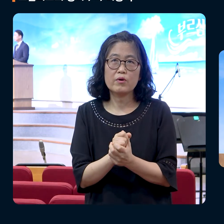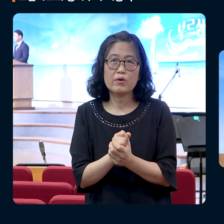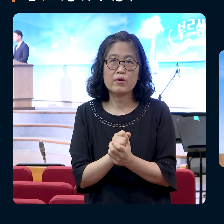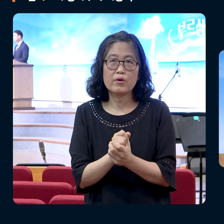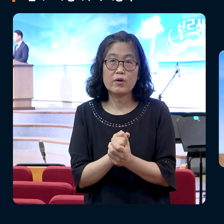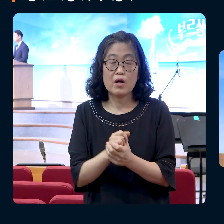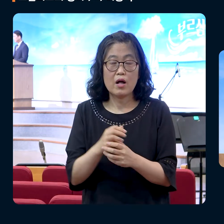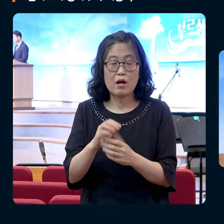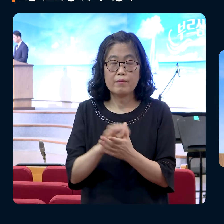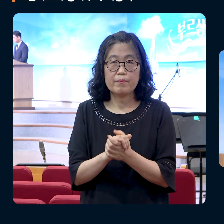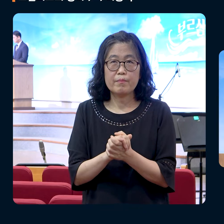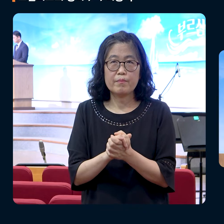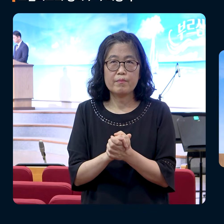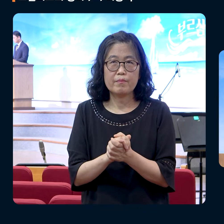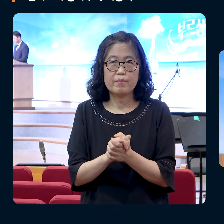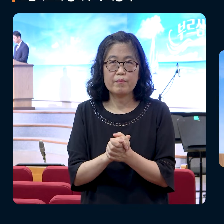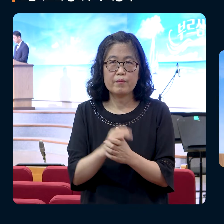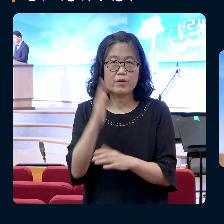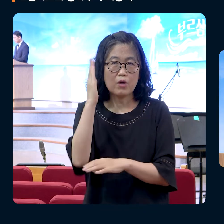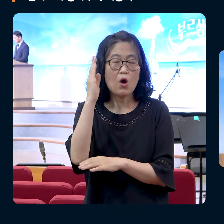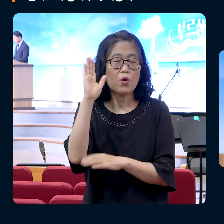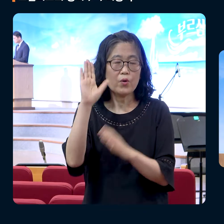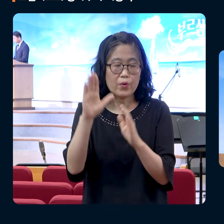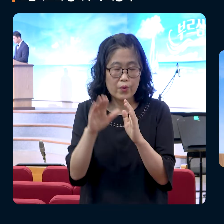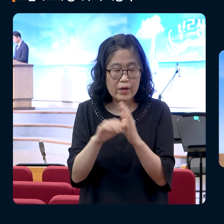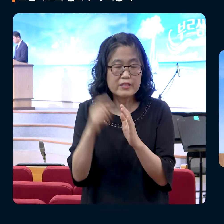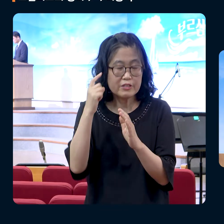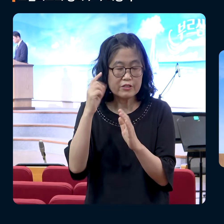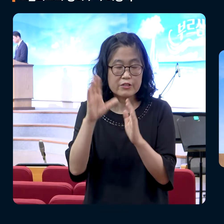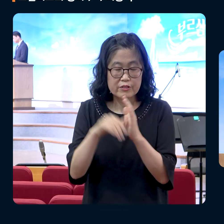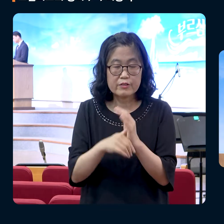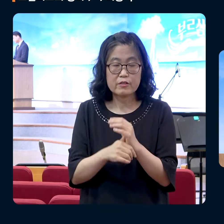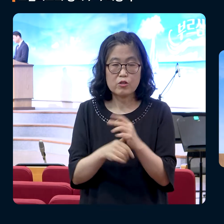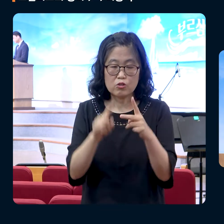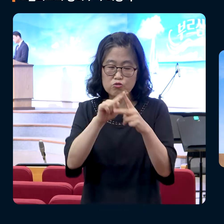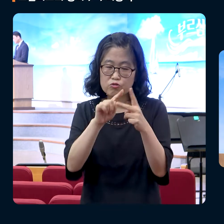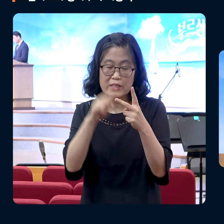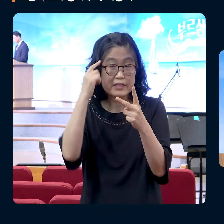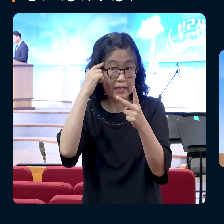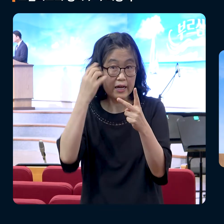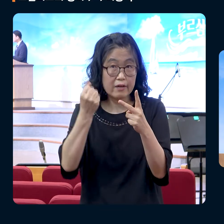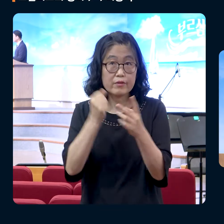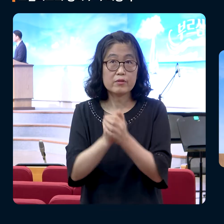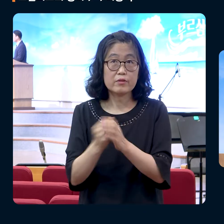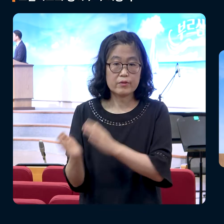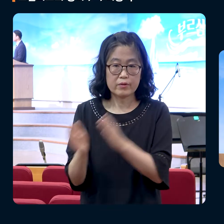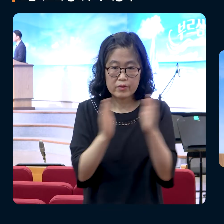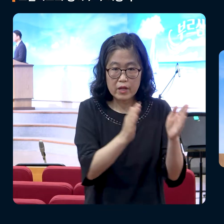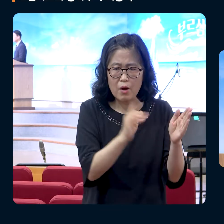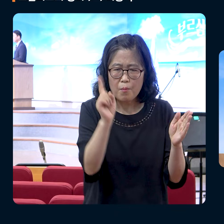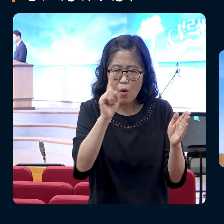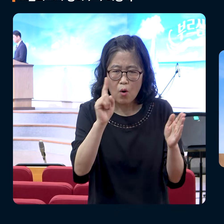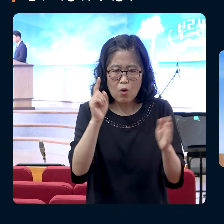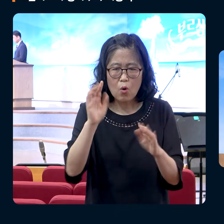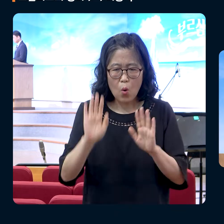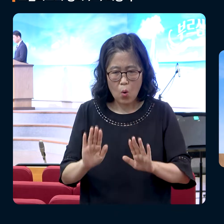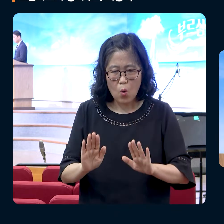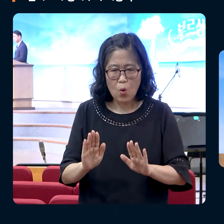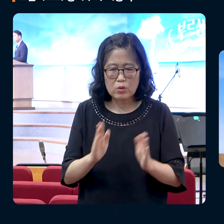이해를 저도 언젠가 한 적이 있었습니다. 그런데 설교를 준비하면서 형들에 의해서 팔려갈